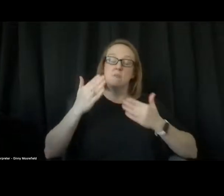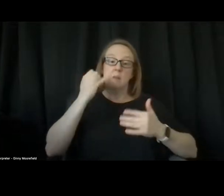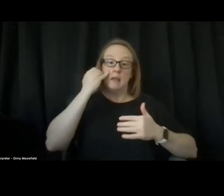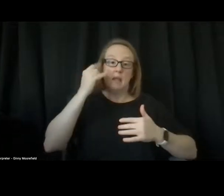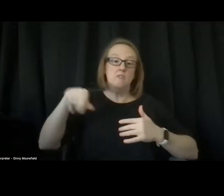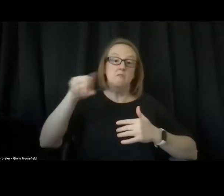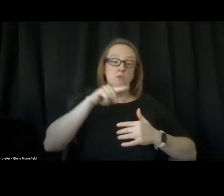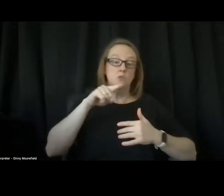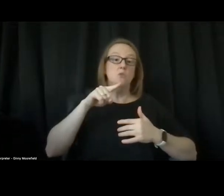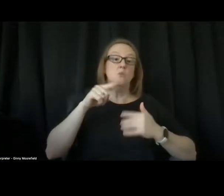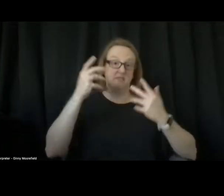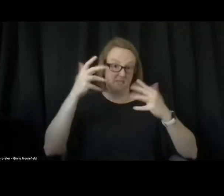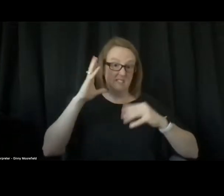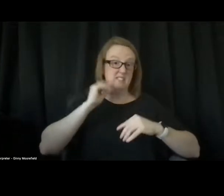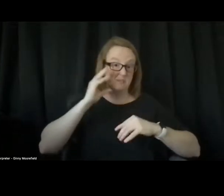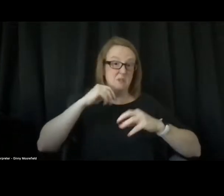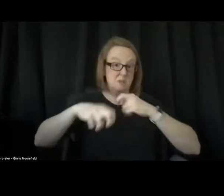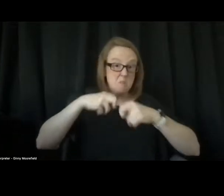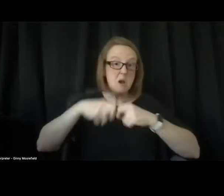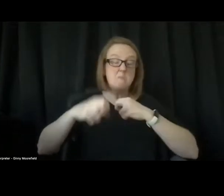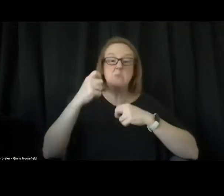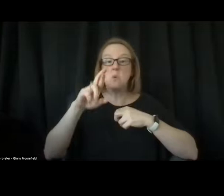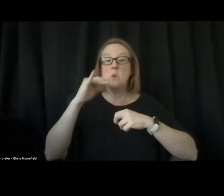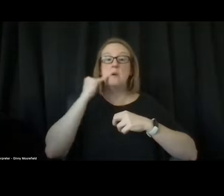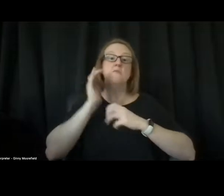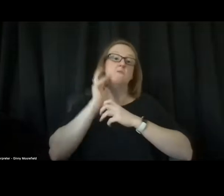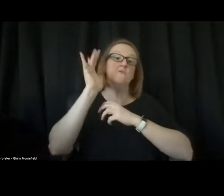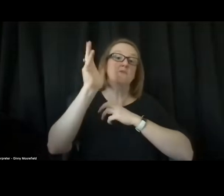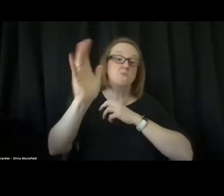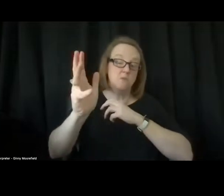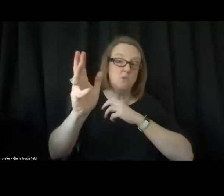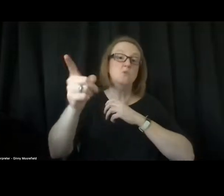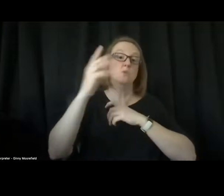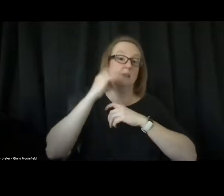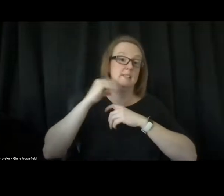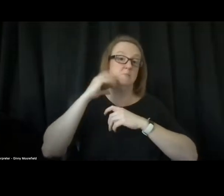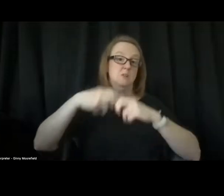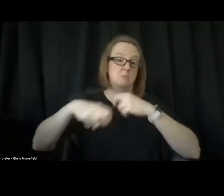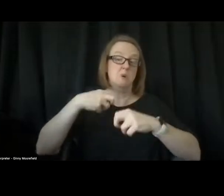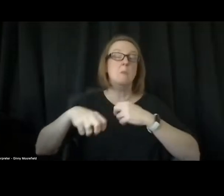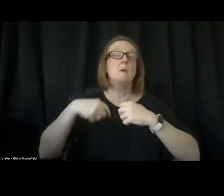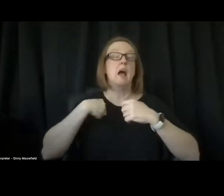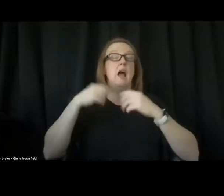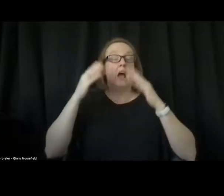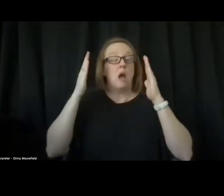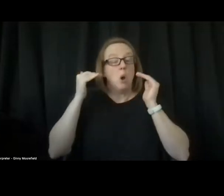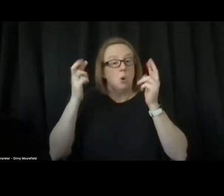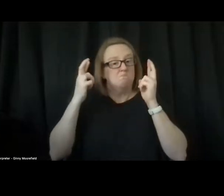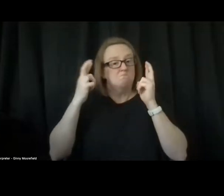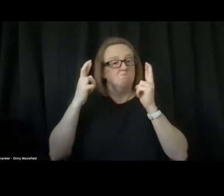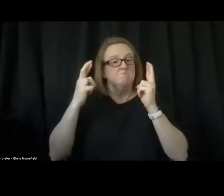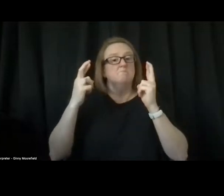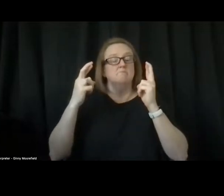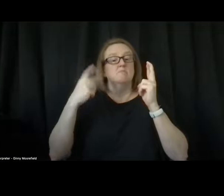que sí o que en el futuro encontremos problemas Espero que tengamos algunos recursos que hayamos